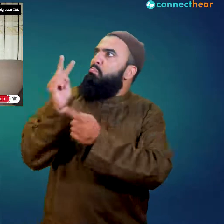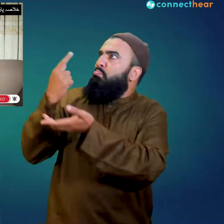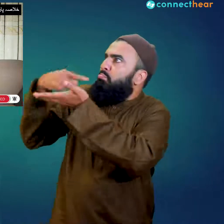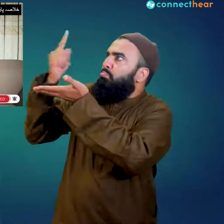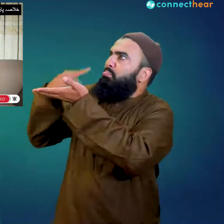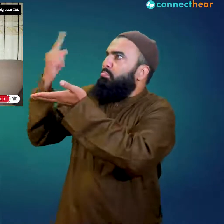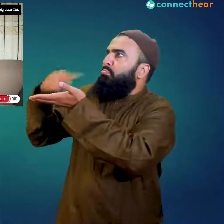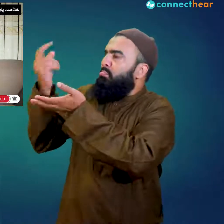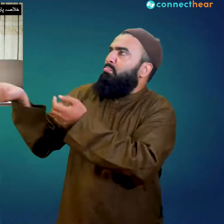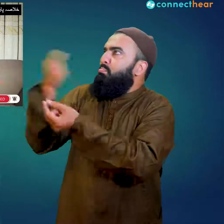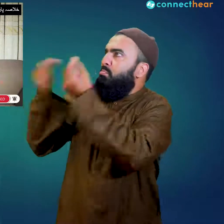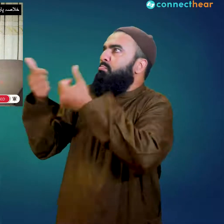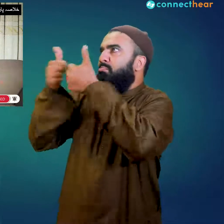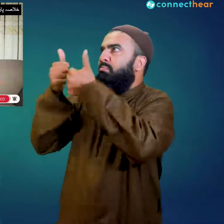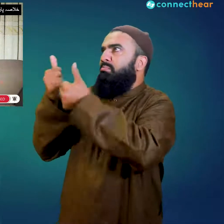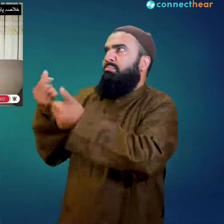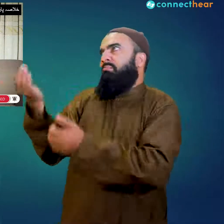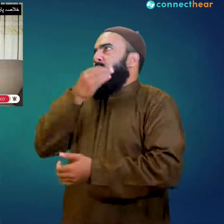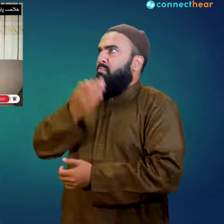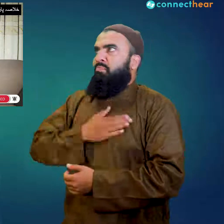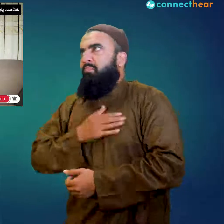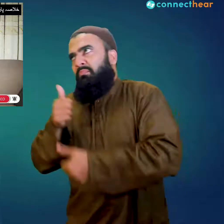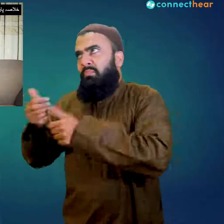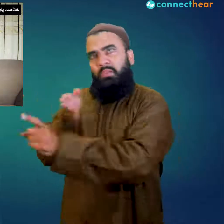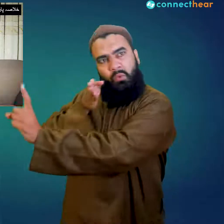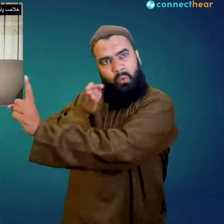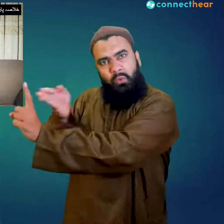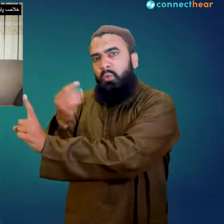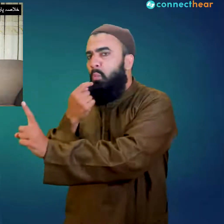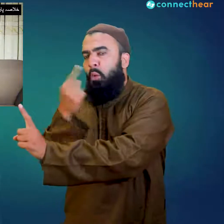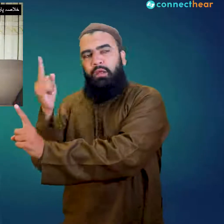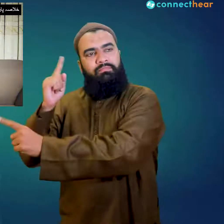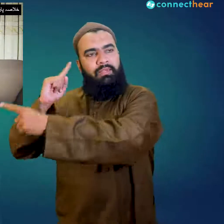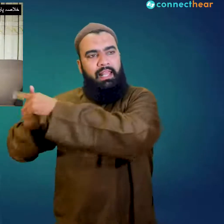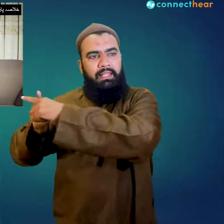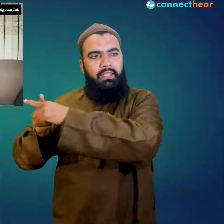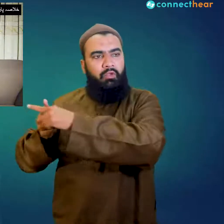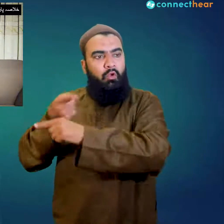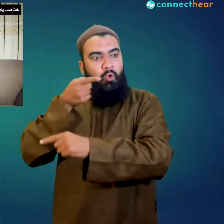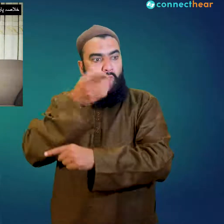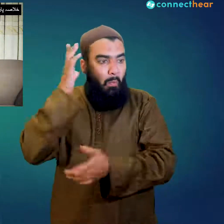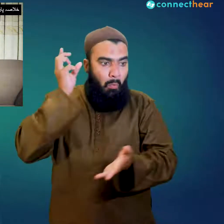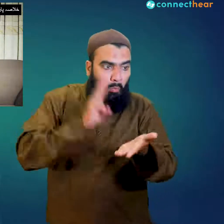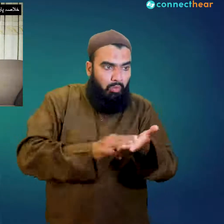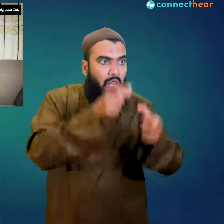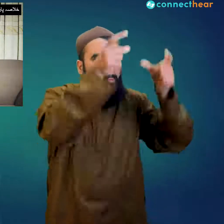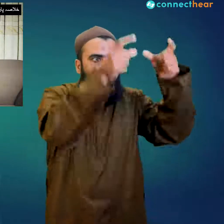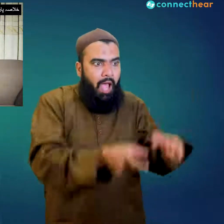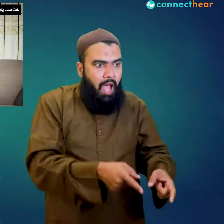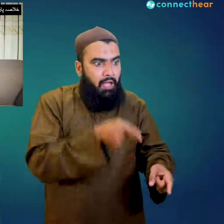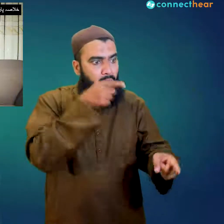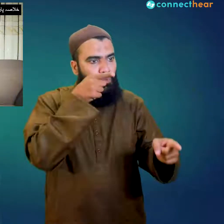دیں۔ اہل کفر یہ چاہتے ہیں کہ اہل ایمان کو ایمان سے ہٹا دیں،